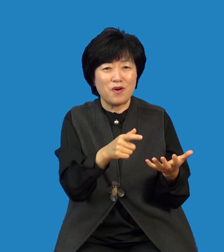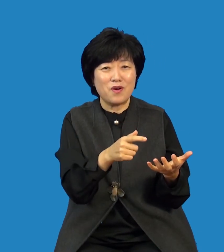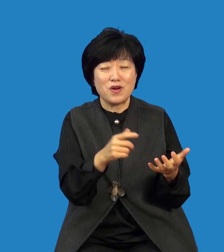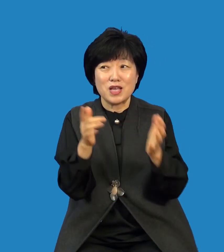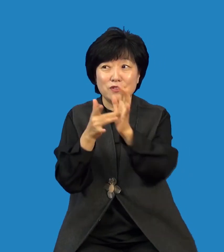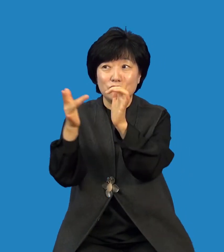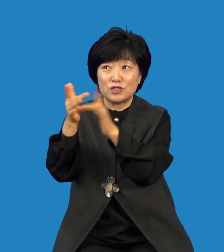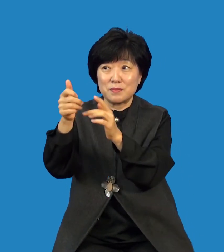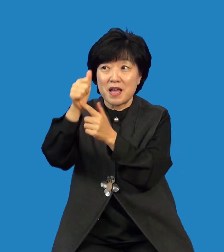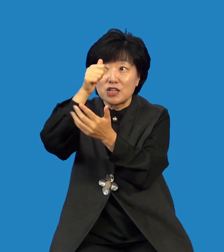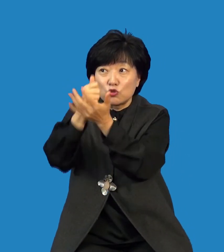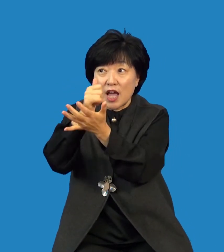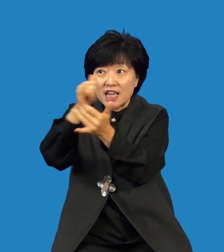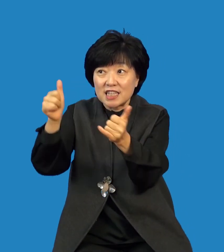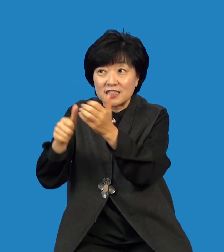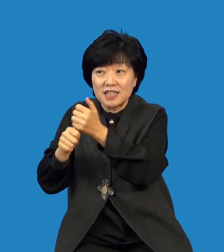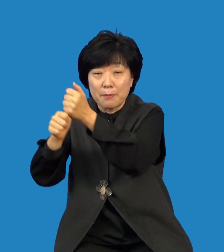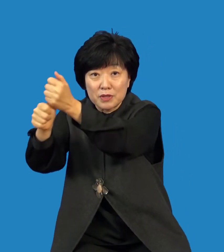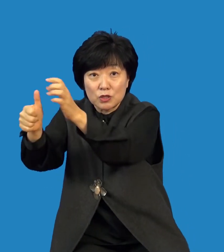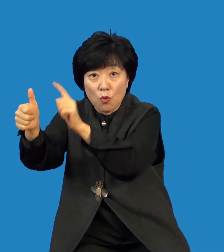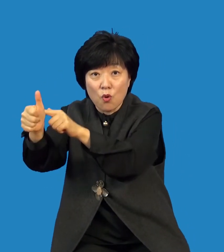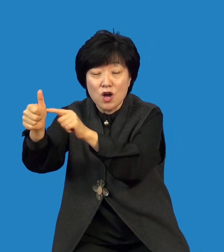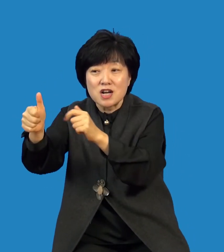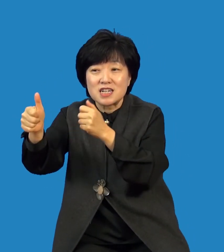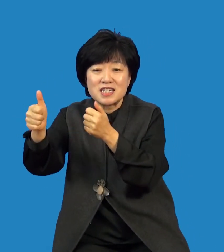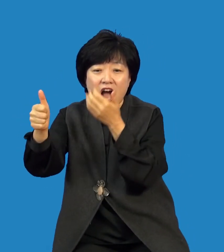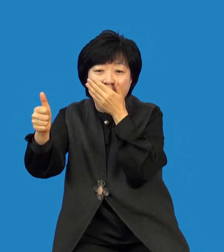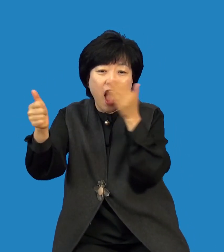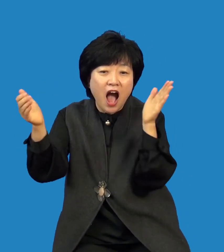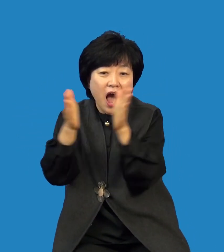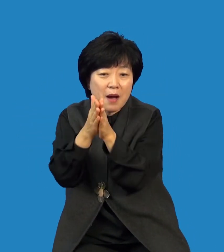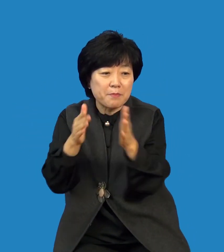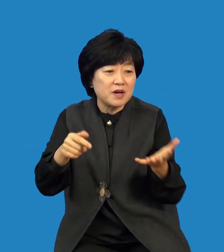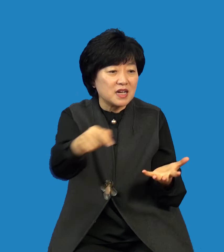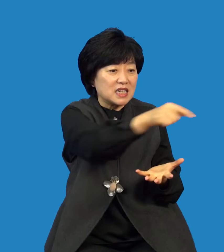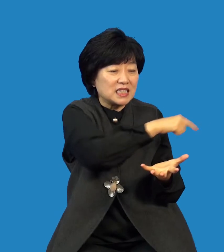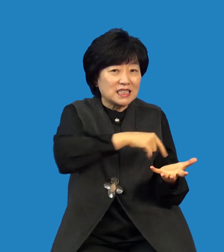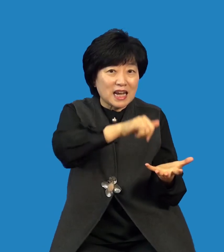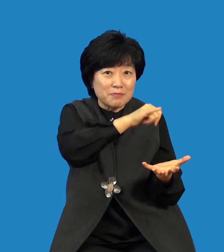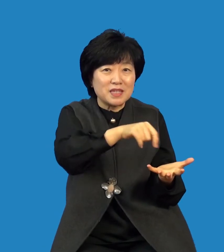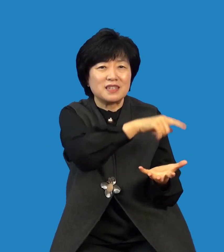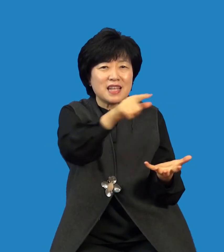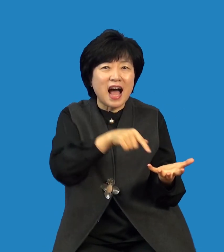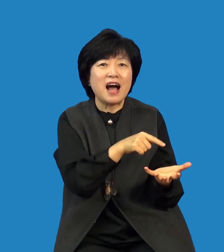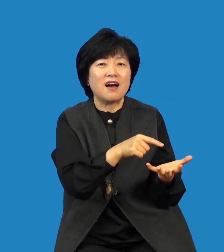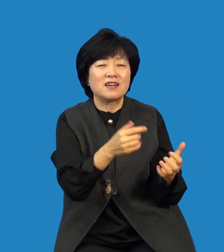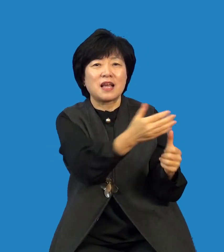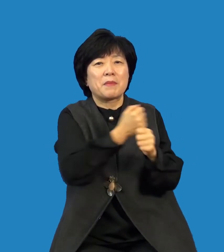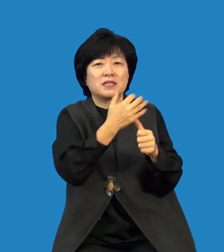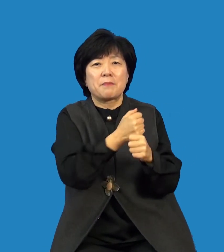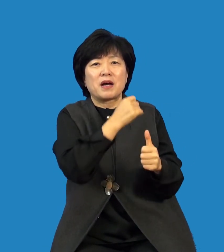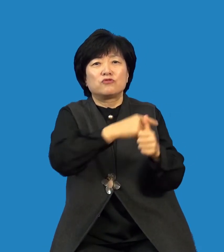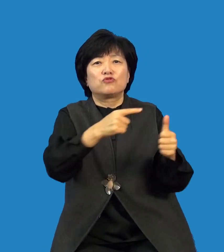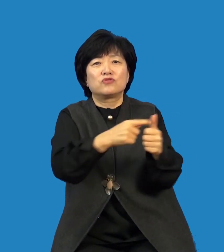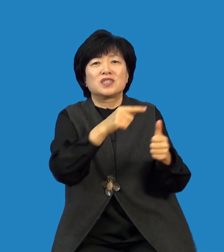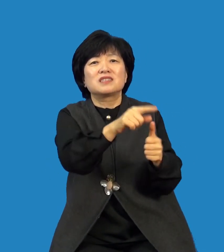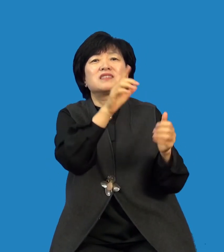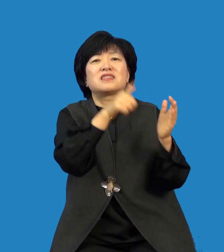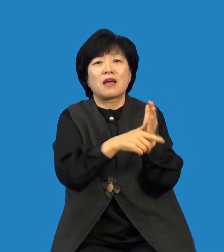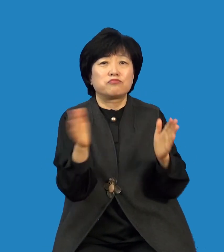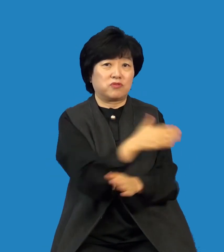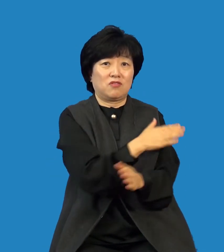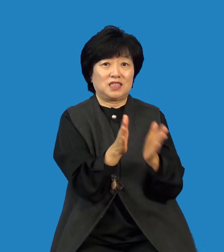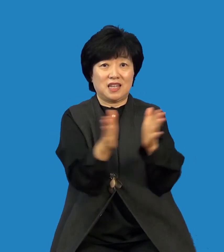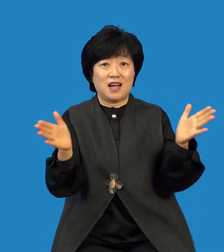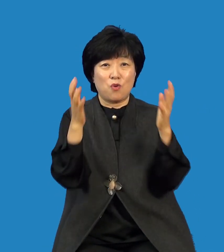그 일당도 다 잡아 죽여라, 그래서 다 쫓겨다니게 되고 숨게 되고 쥐새끼처럼 숨어 다니게 되고 뭐 이런 이야기들이 이제 시작되는 그 포인트란 말이에요. 그래서